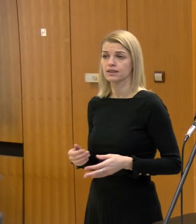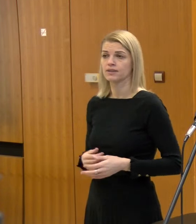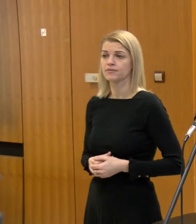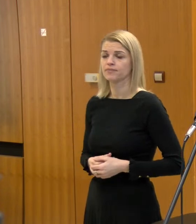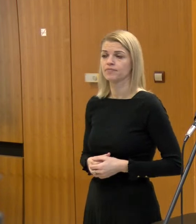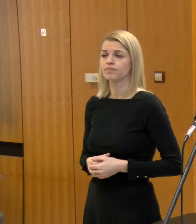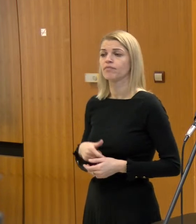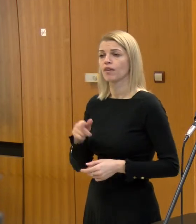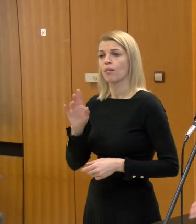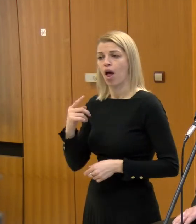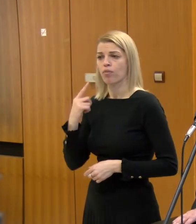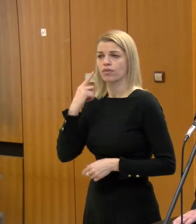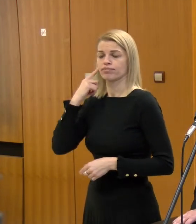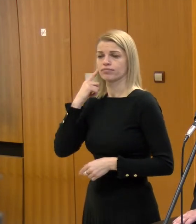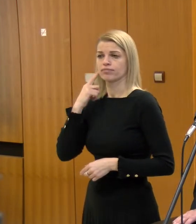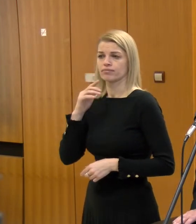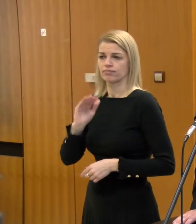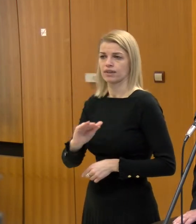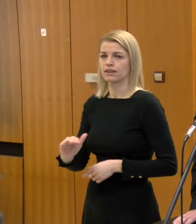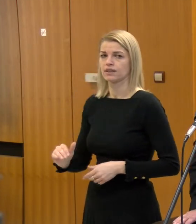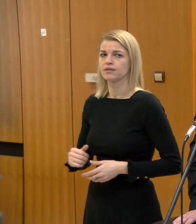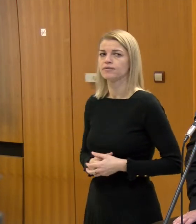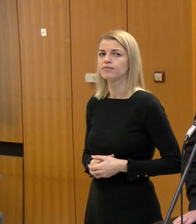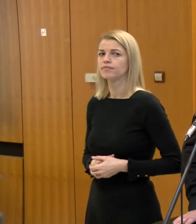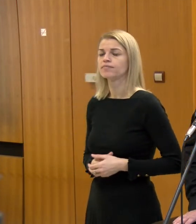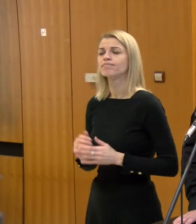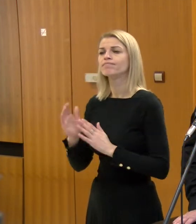primeraným spôsobom dozvedieť.